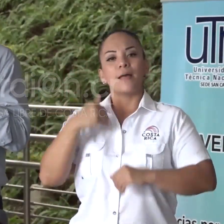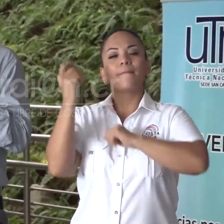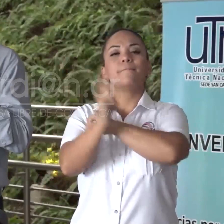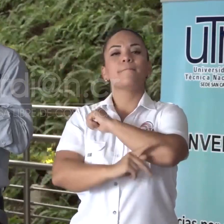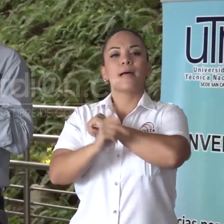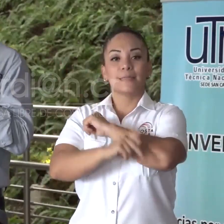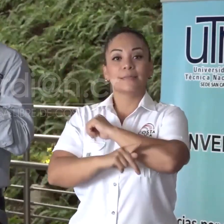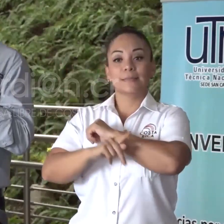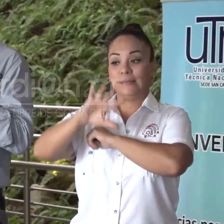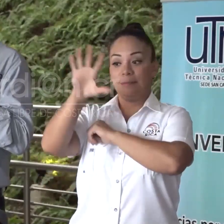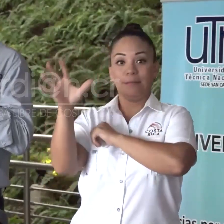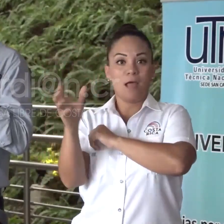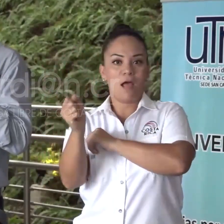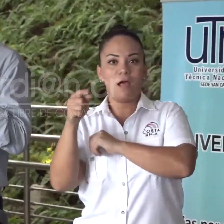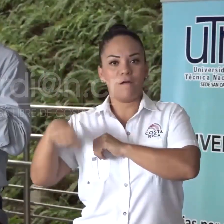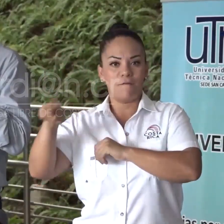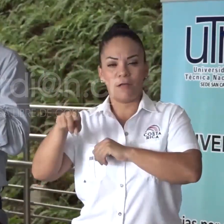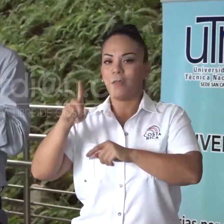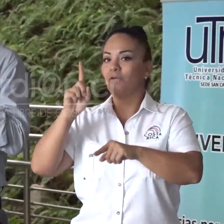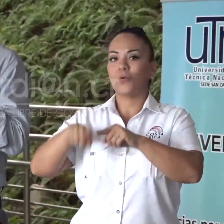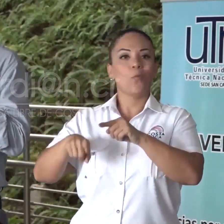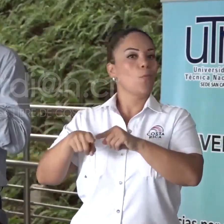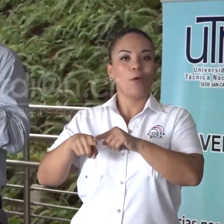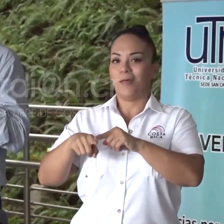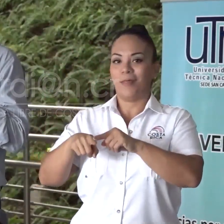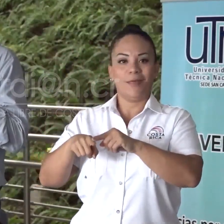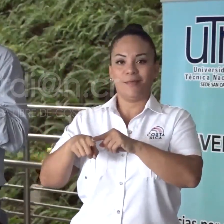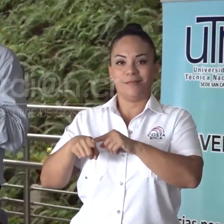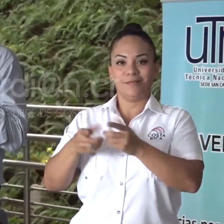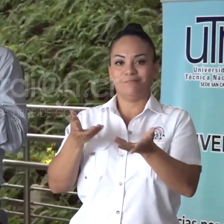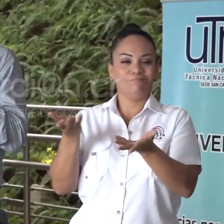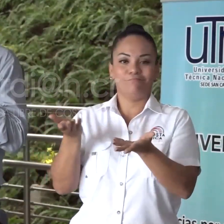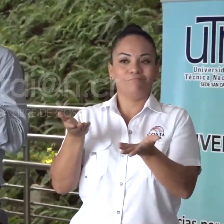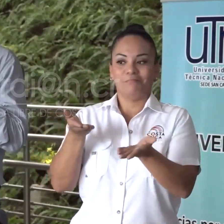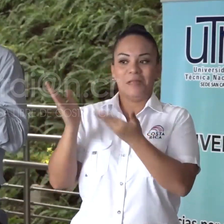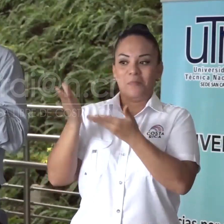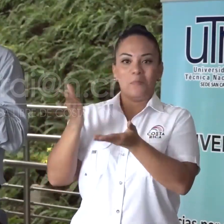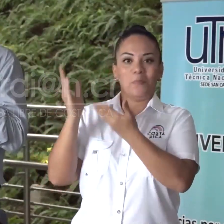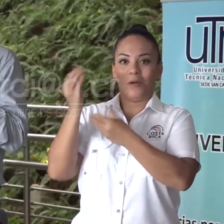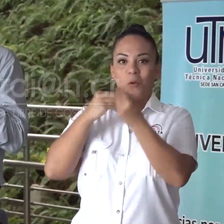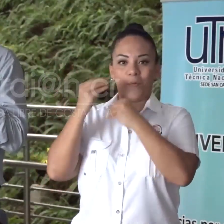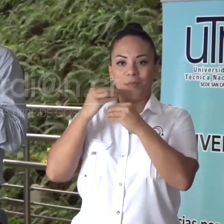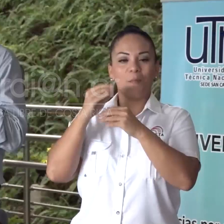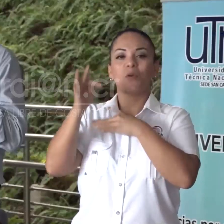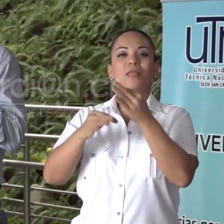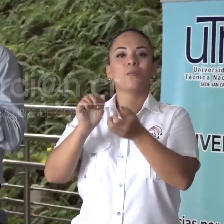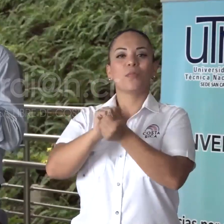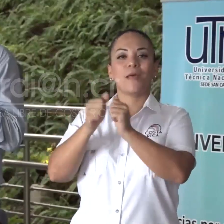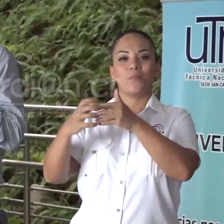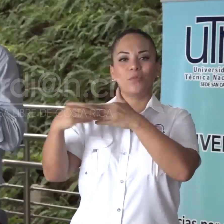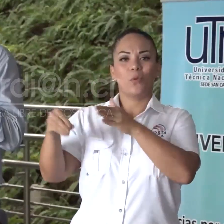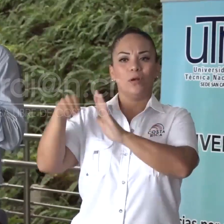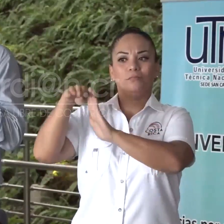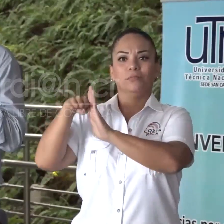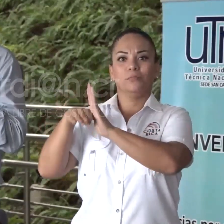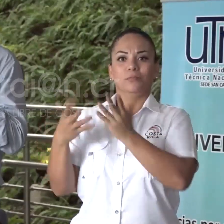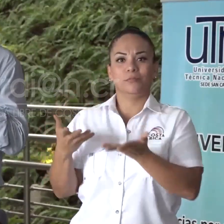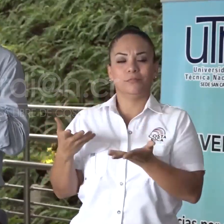países africanos que ya no van a poder importar comida porque el tipo de cambio se les deterioró